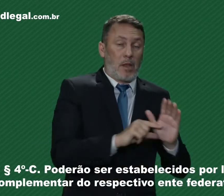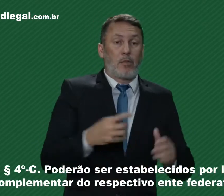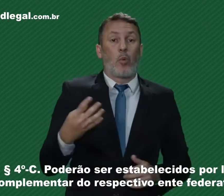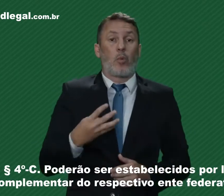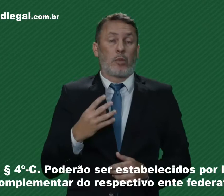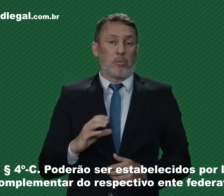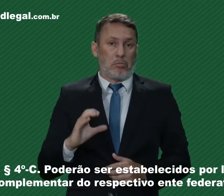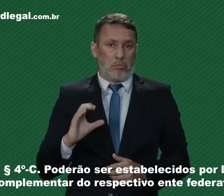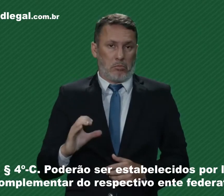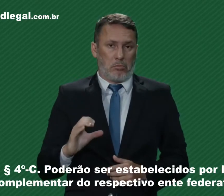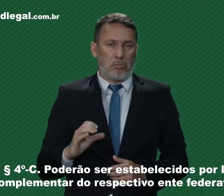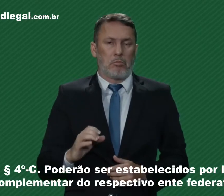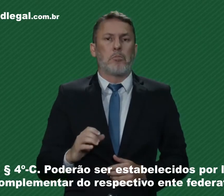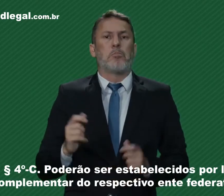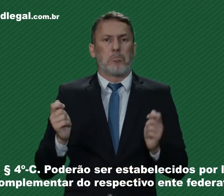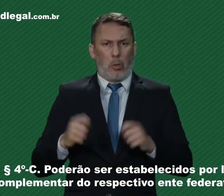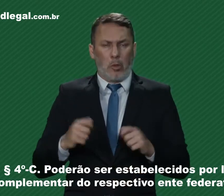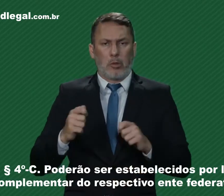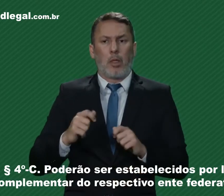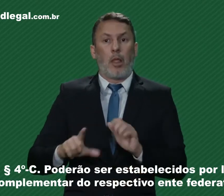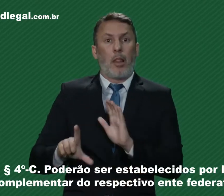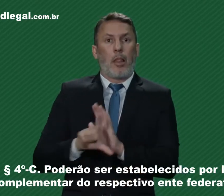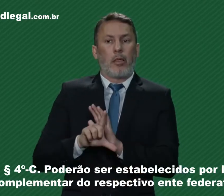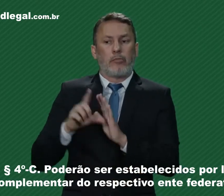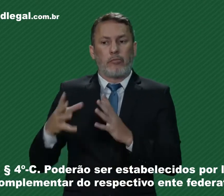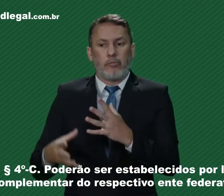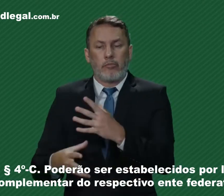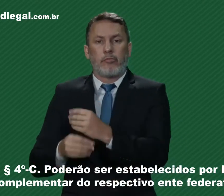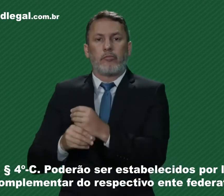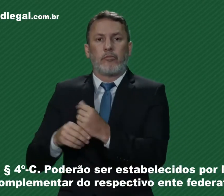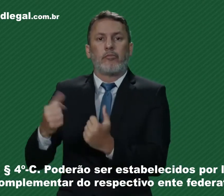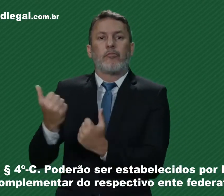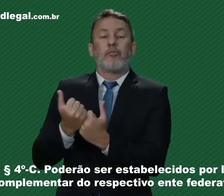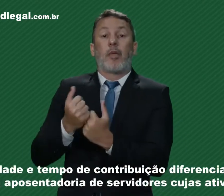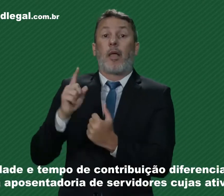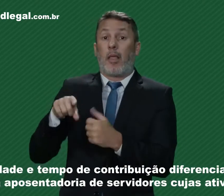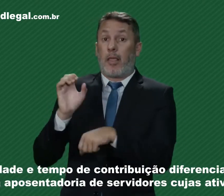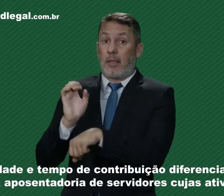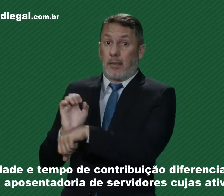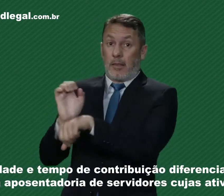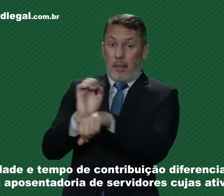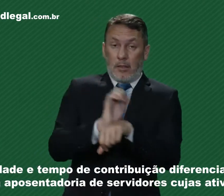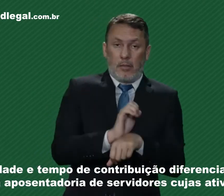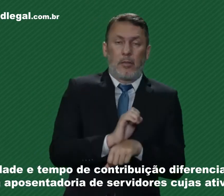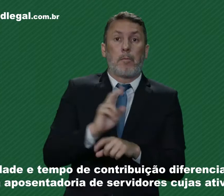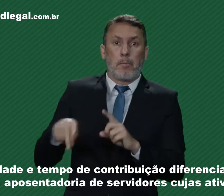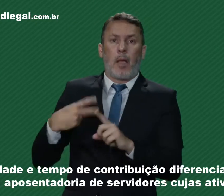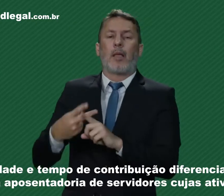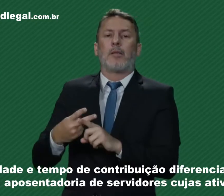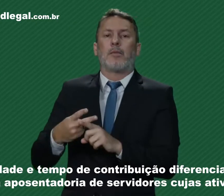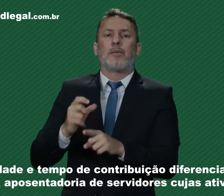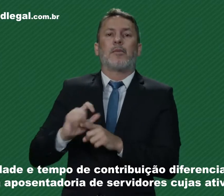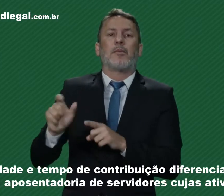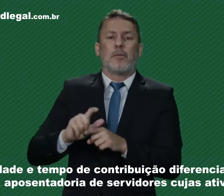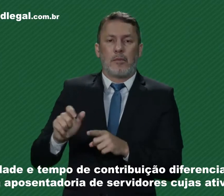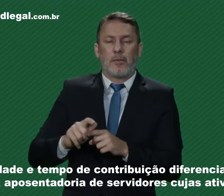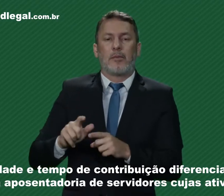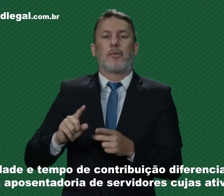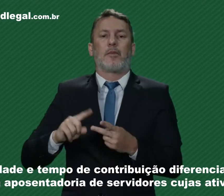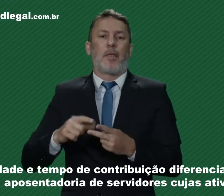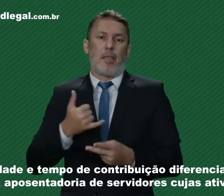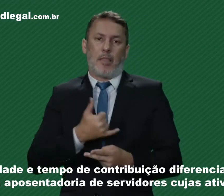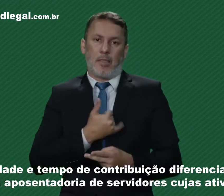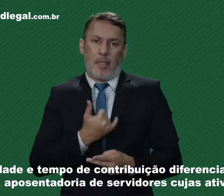4c. Poderão ser estabelecidos por lei complementar do respectivo ente federativo idade e tempo de contribuição